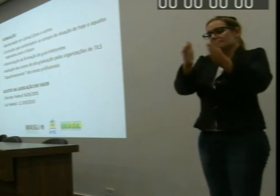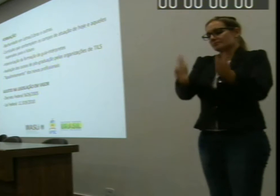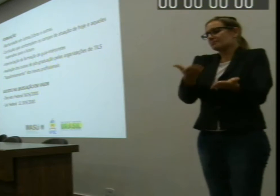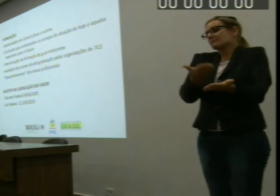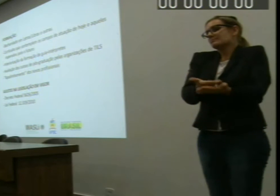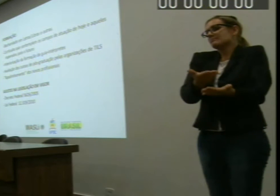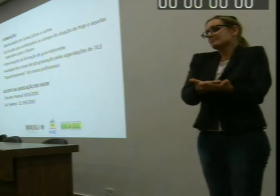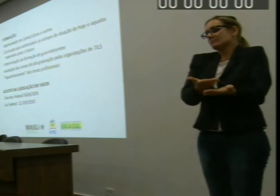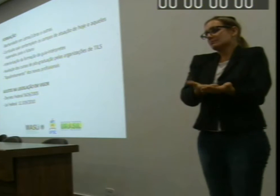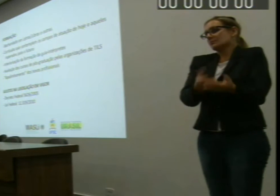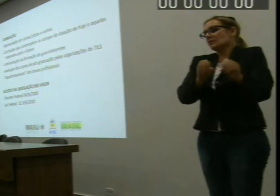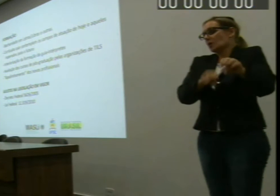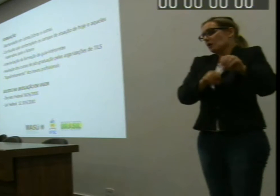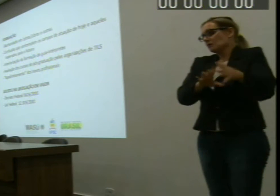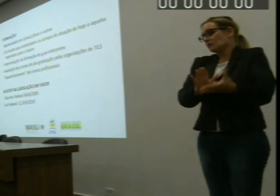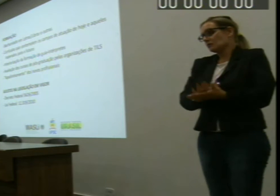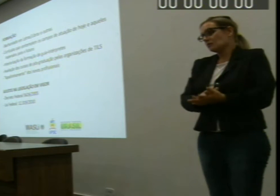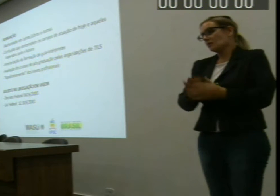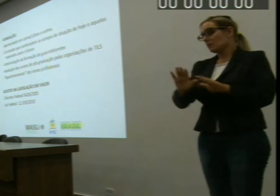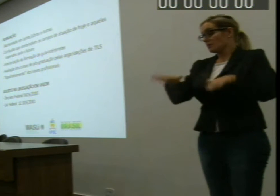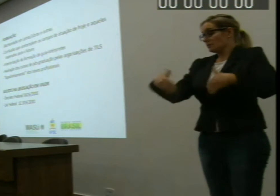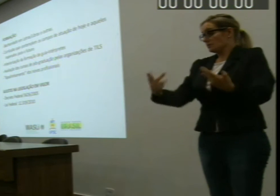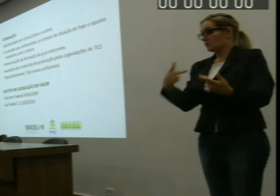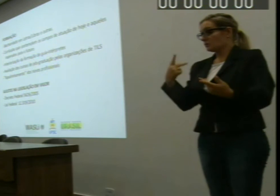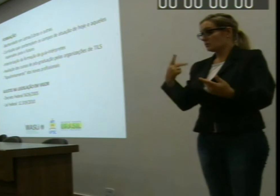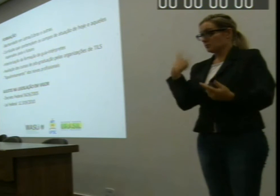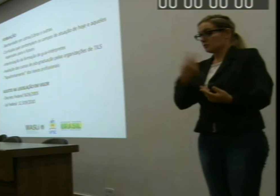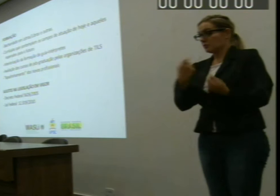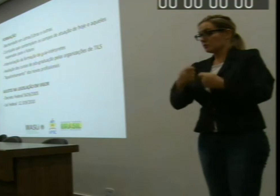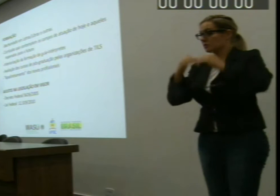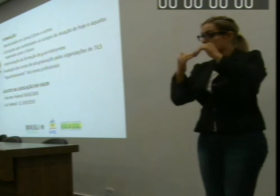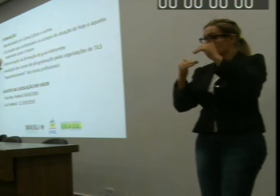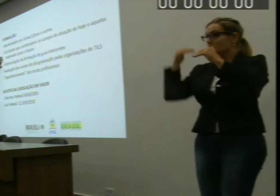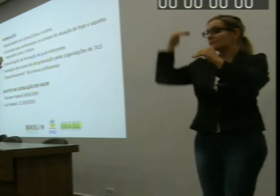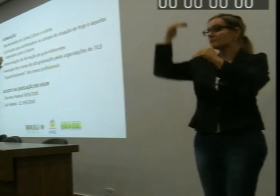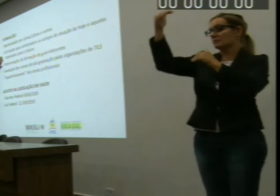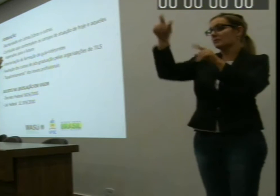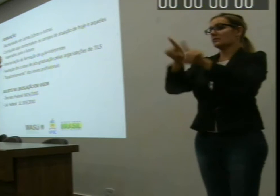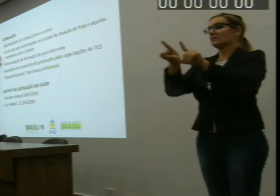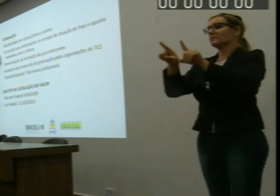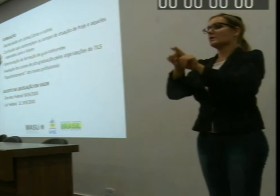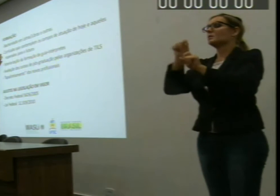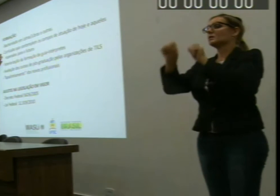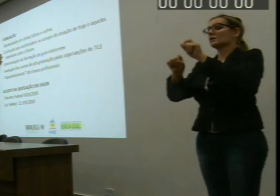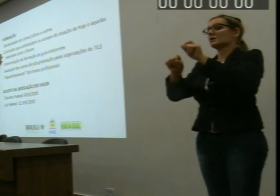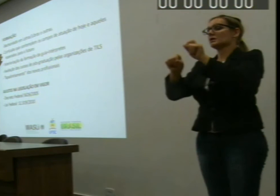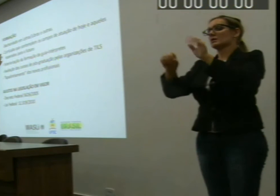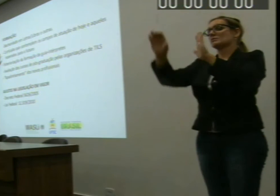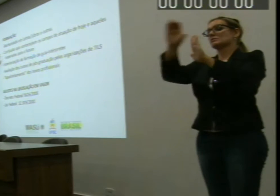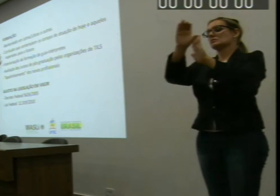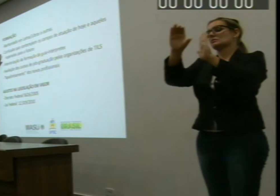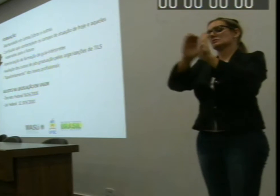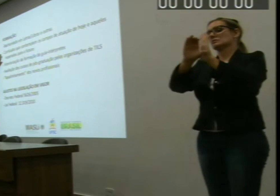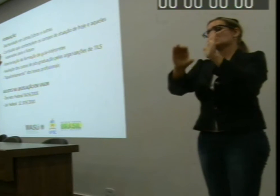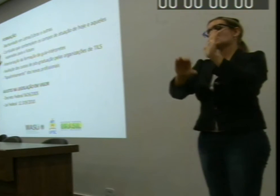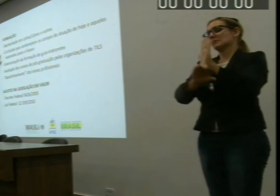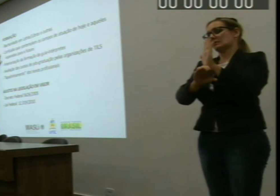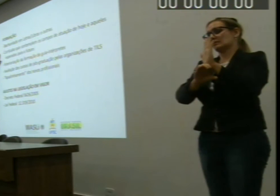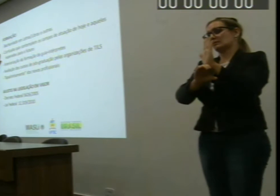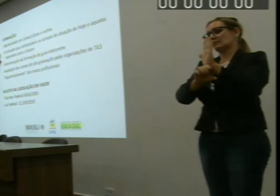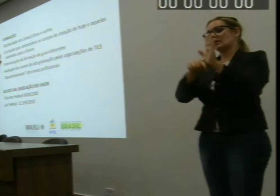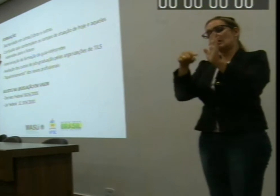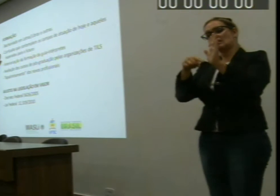né só nisso então a gente precisa avançar também na Perspectiva dos currículos de tornar os currículos mais